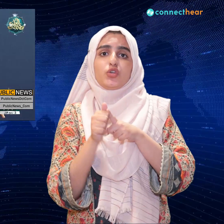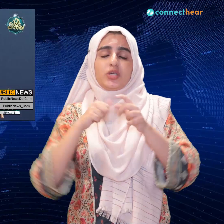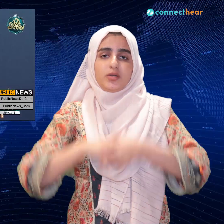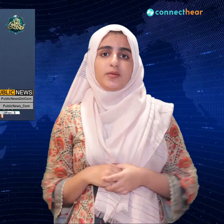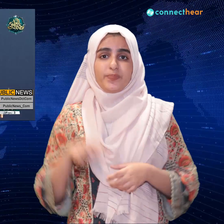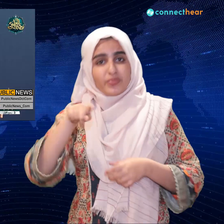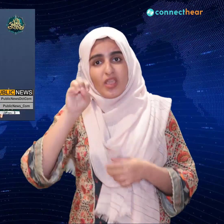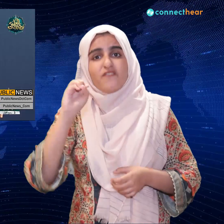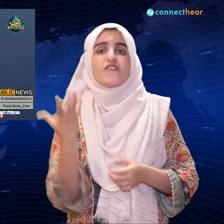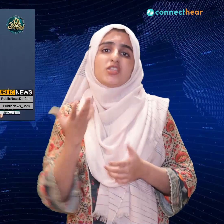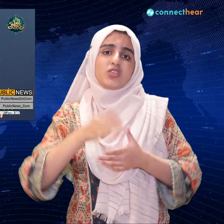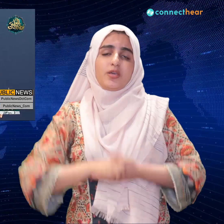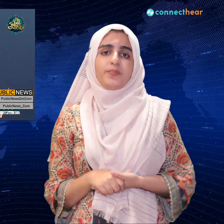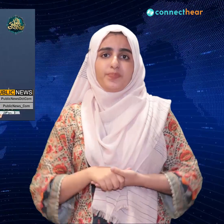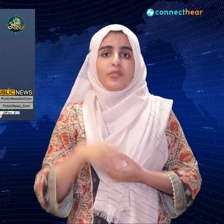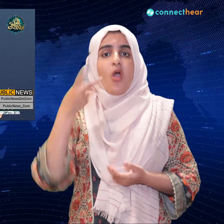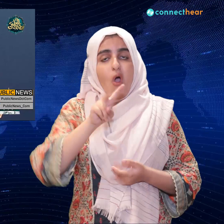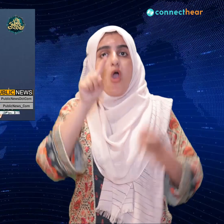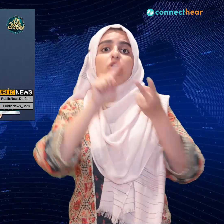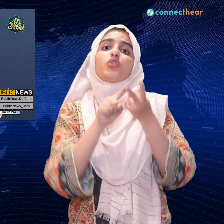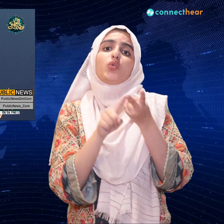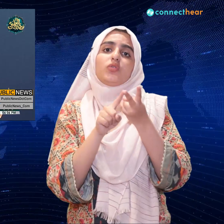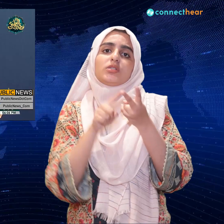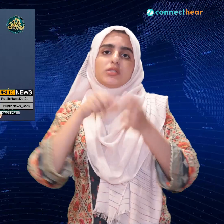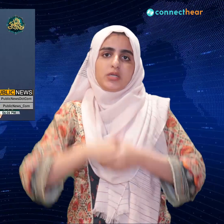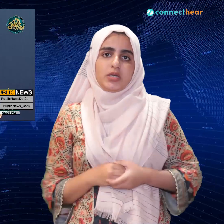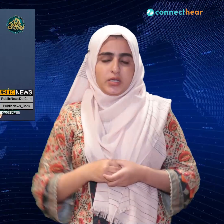لیے اچھا پھر ایک اور چیز،